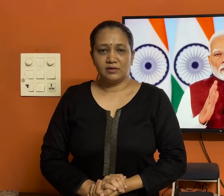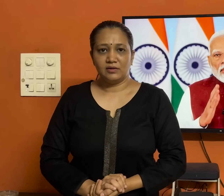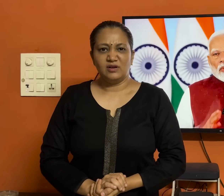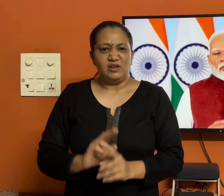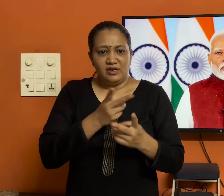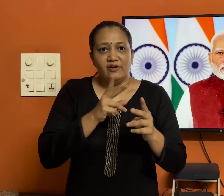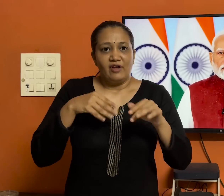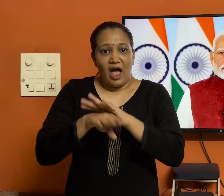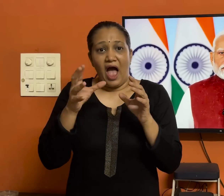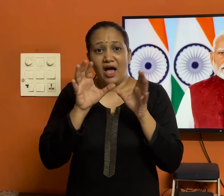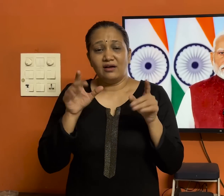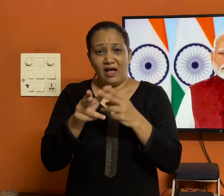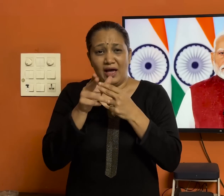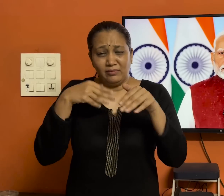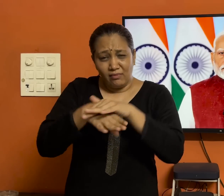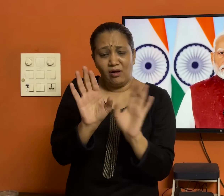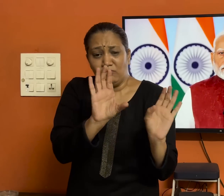सशस्त्र बलों को,